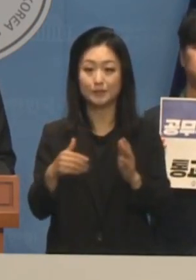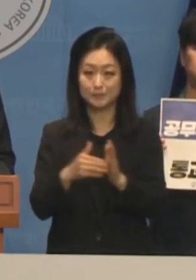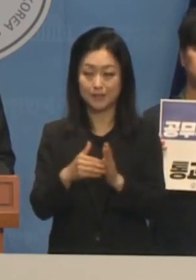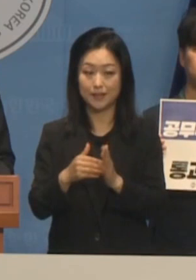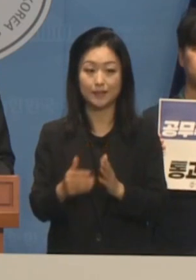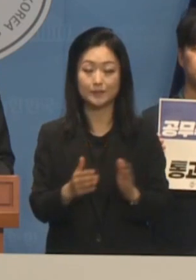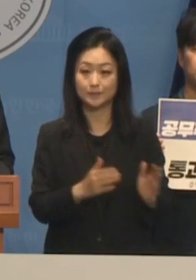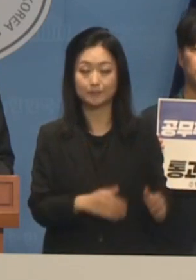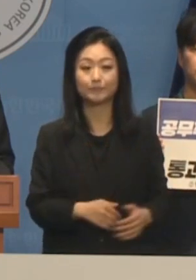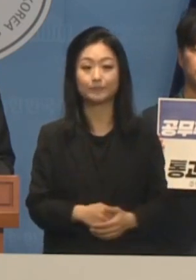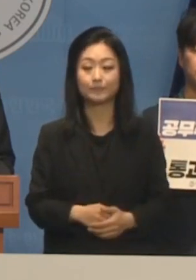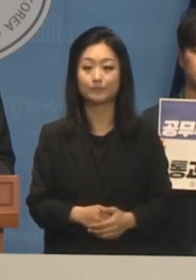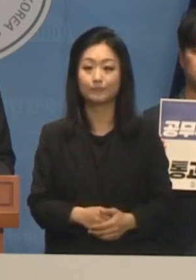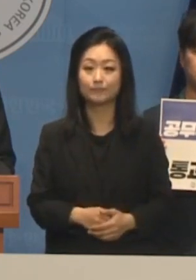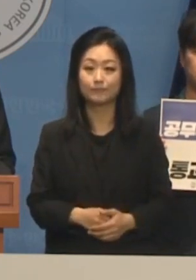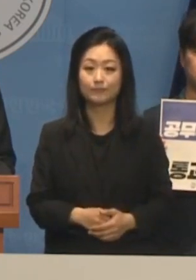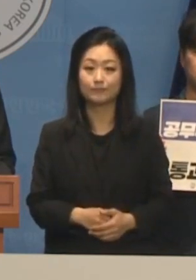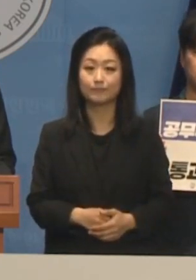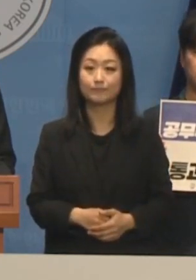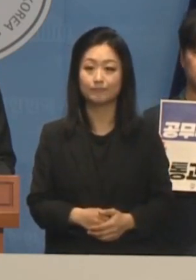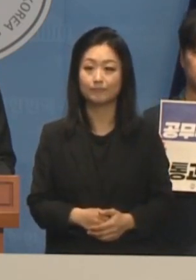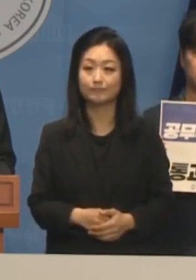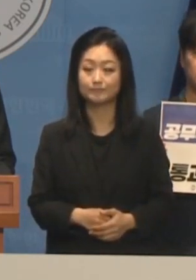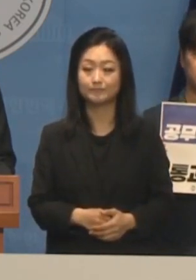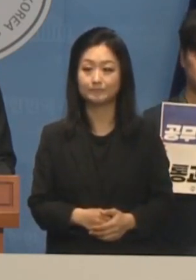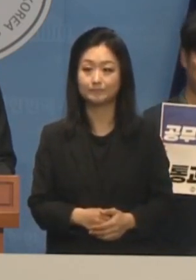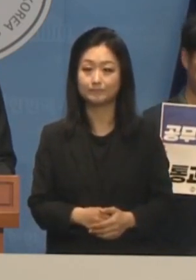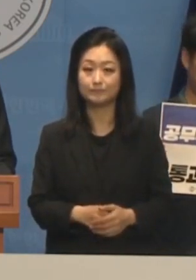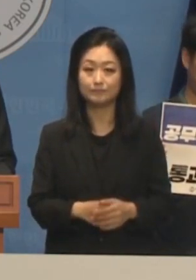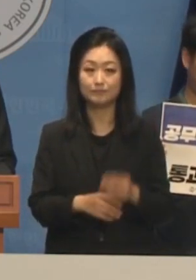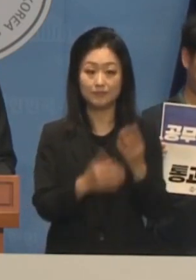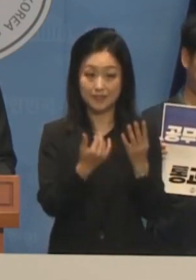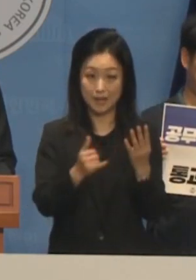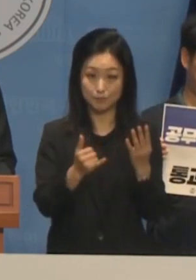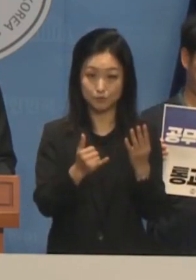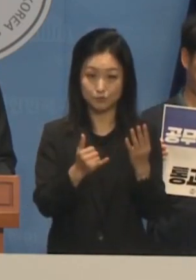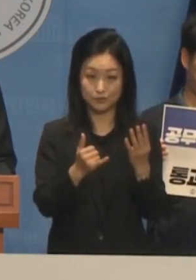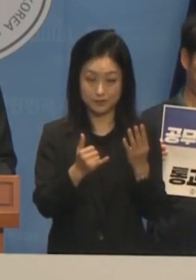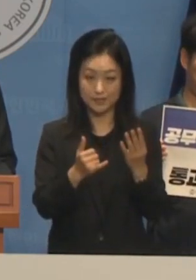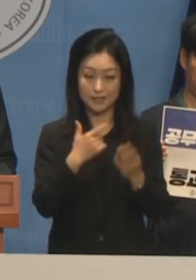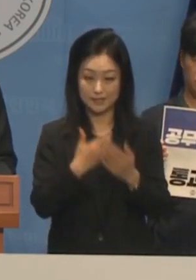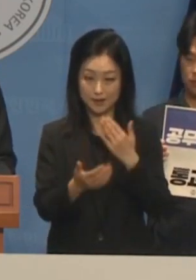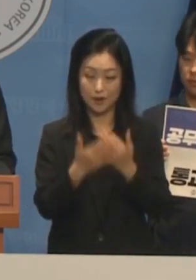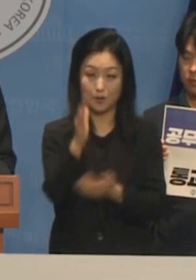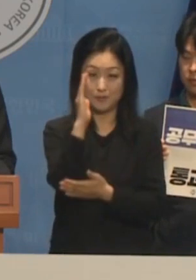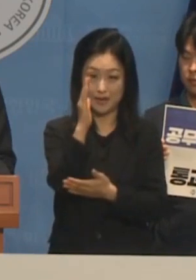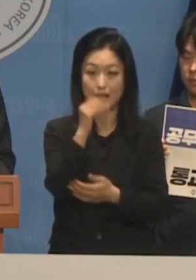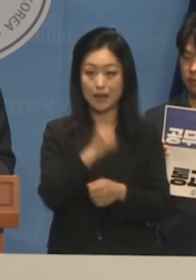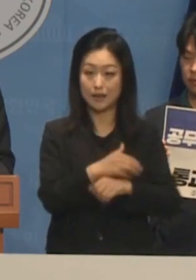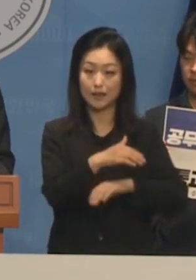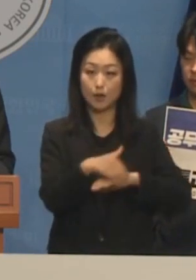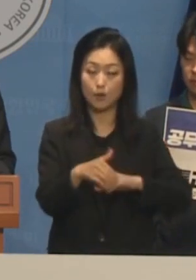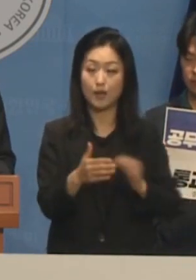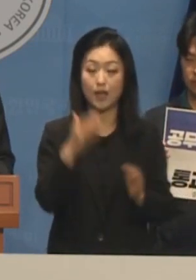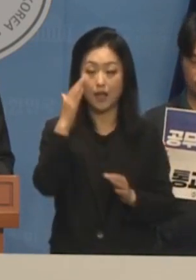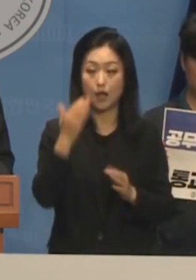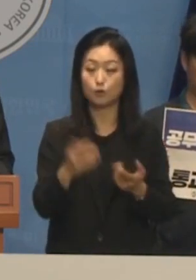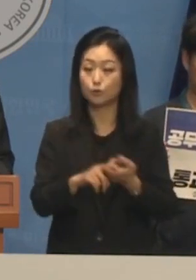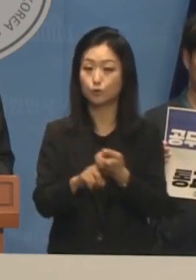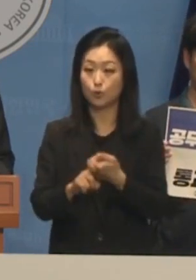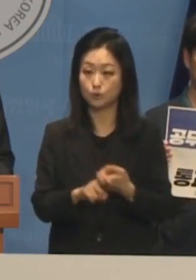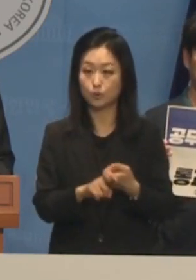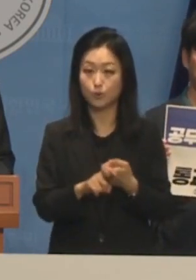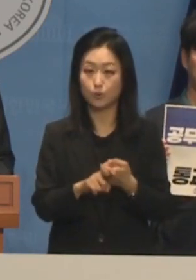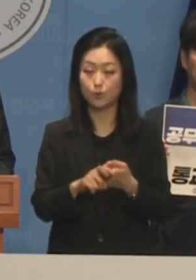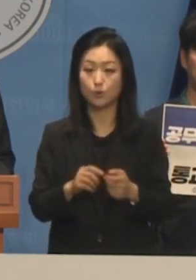네 분은 조금 있다가 현장 발언을 진행해 주시겠습니다. 그리고 한국노총